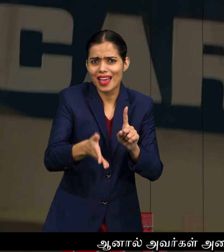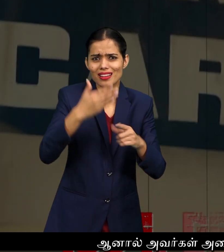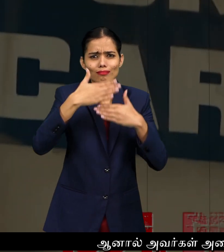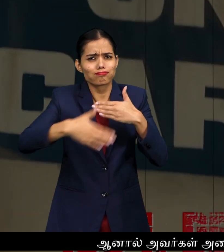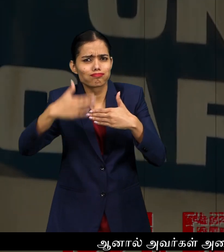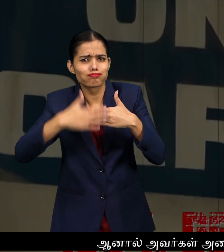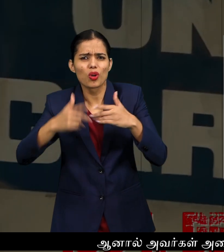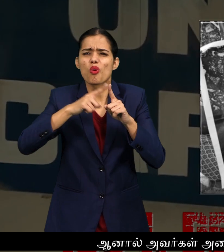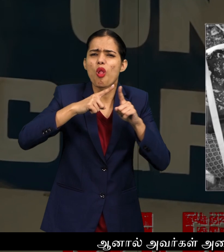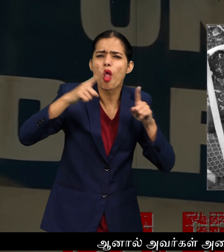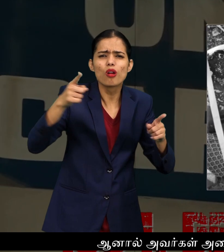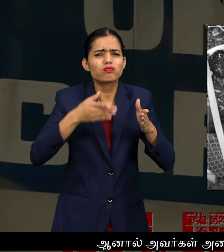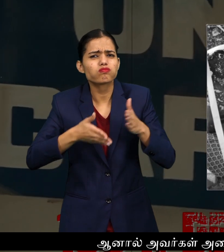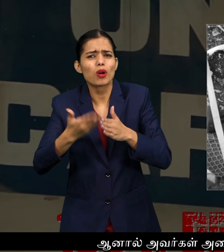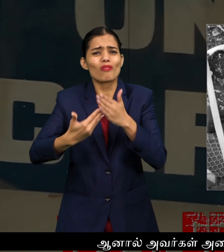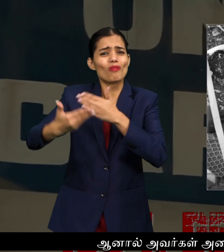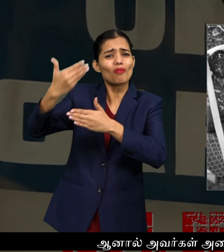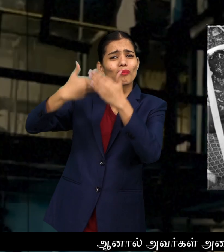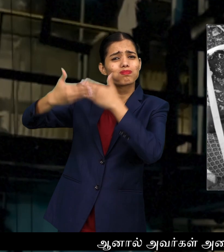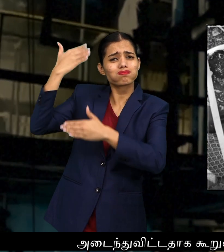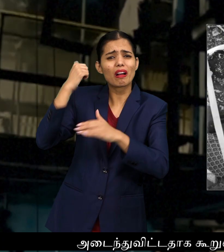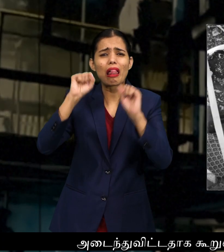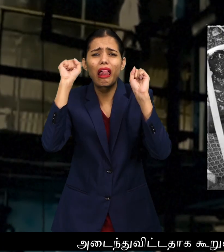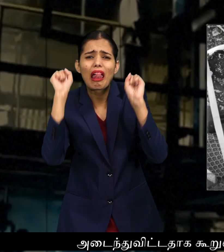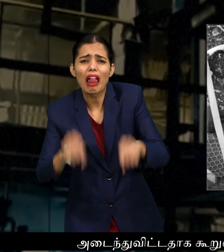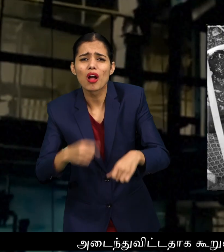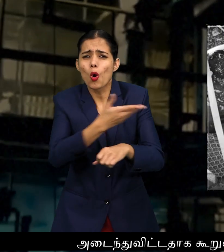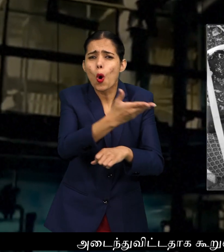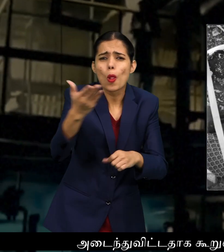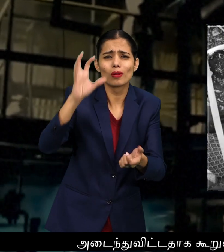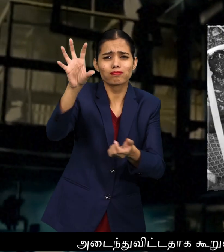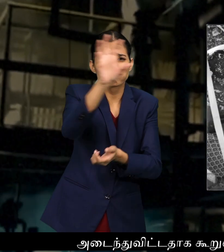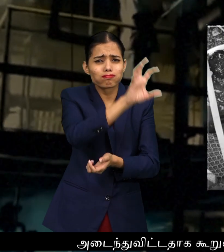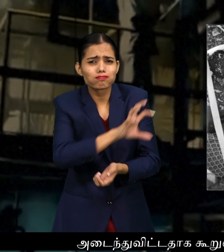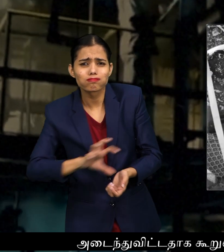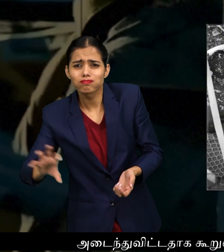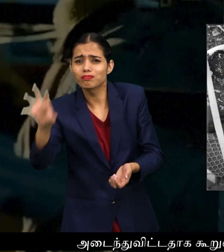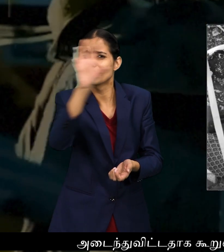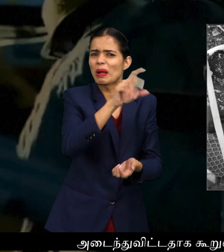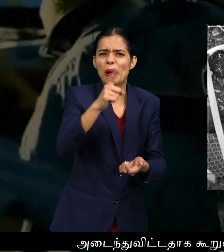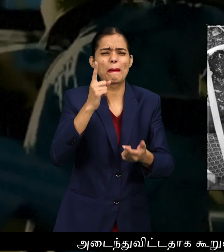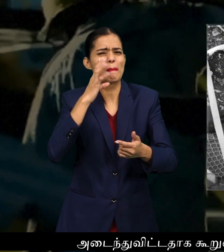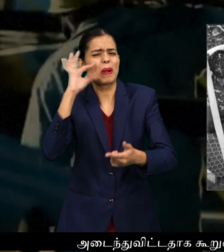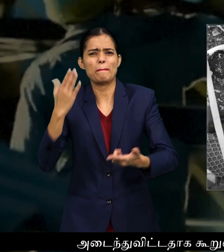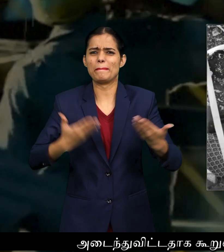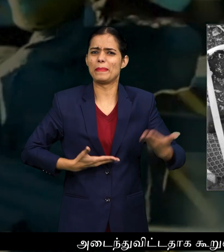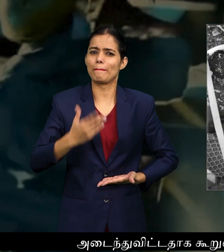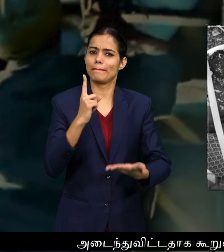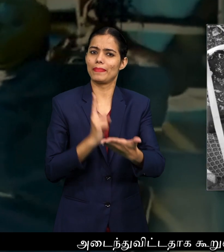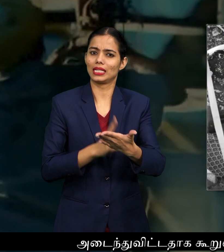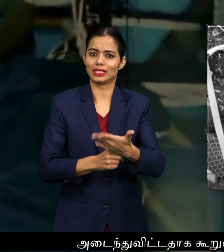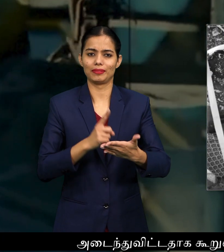ஆனால் அவர்கள் அனைத்து முக்கிய கோரிக்கைகளையும் அடைந்துவிட்டதாக கூறுவதற்கு இன்னும் நீண்ட தூரம்